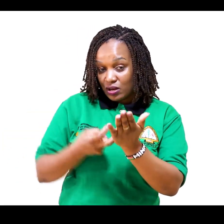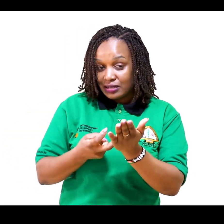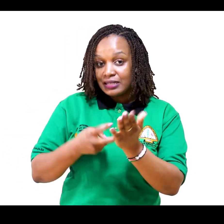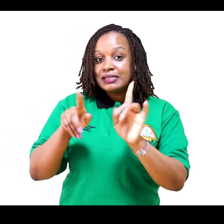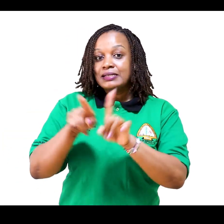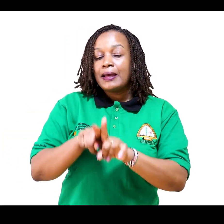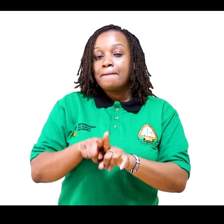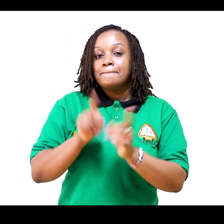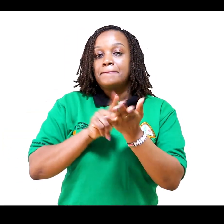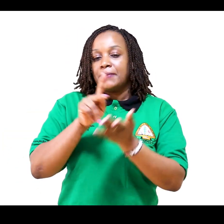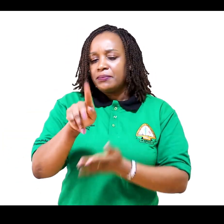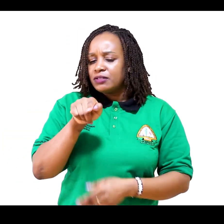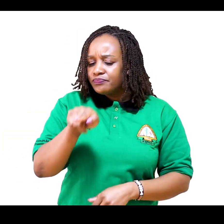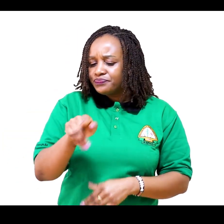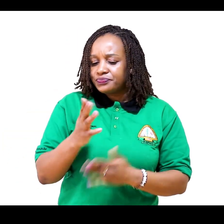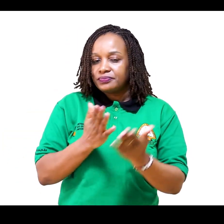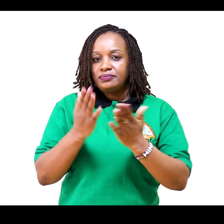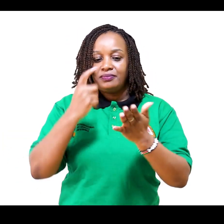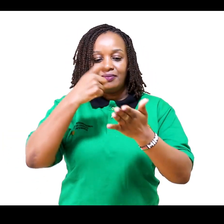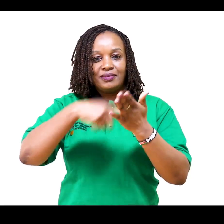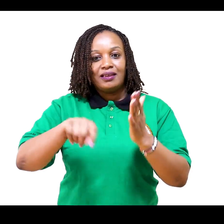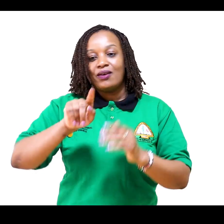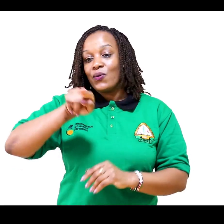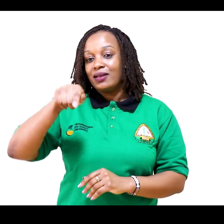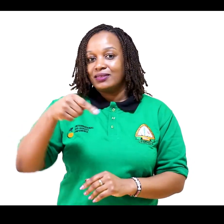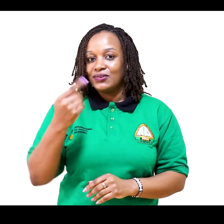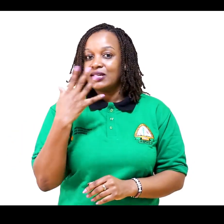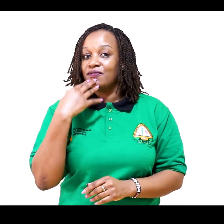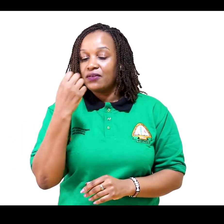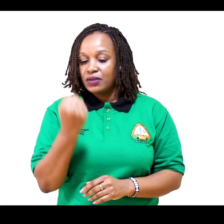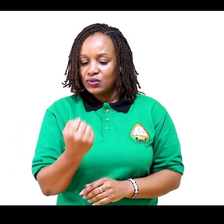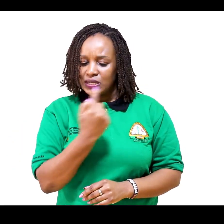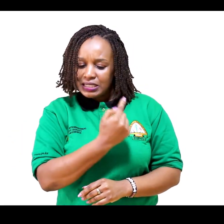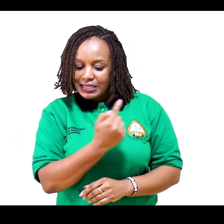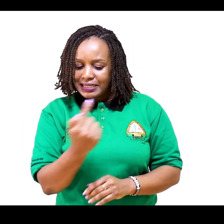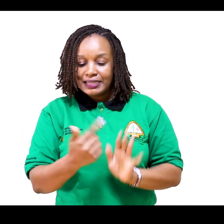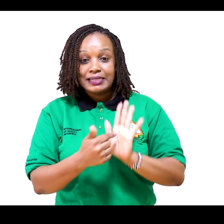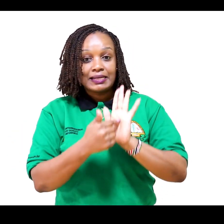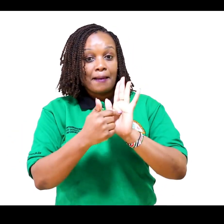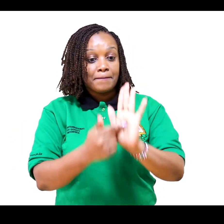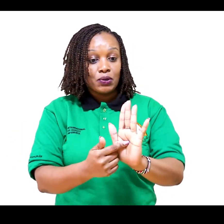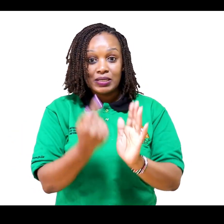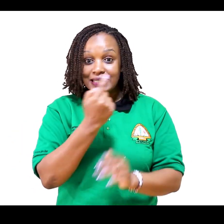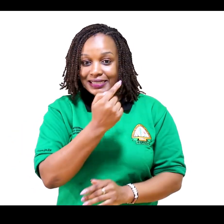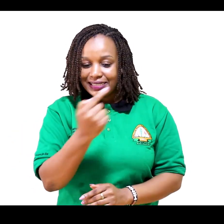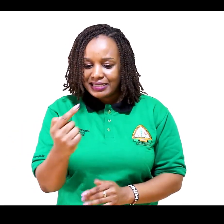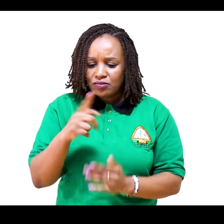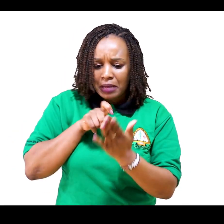malipo. Huduma hii inagharimu shilingi 1,500 kwa kila sampuli kwa kila